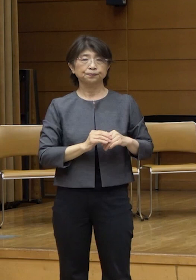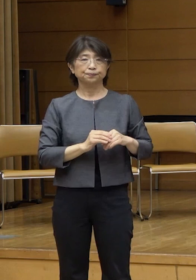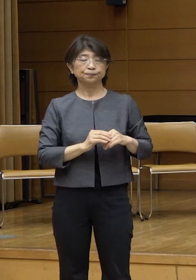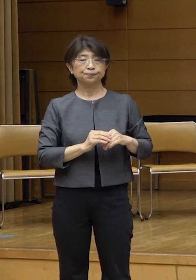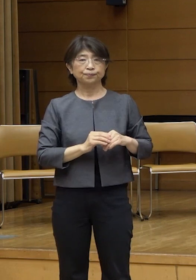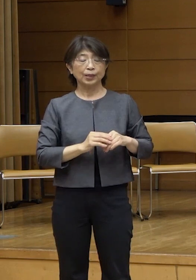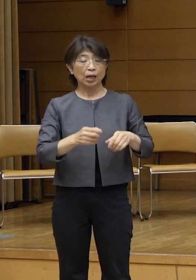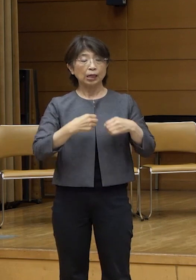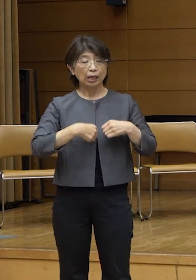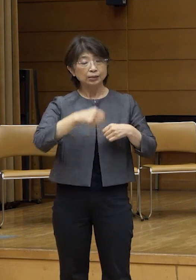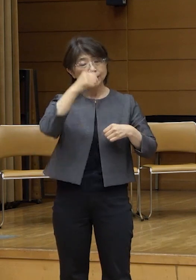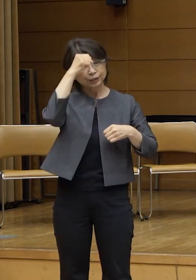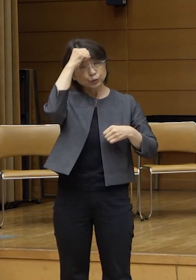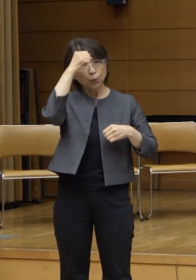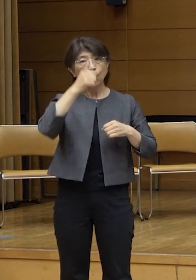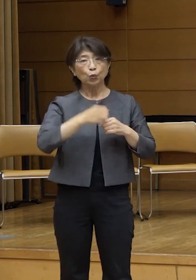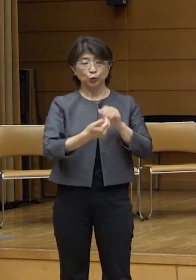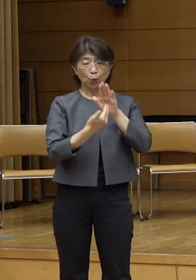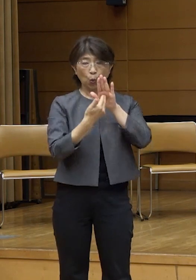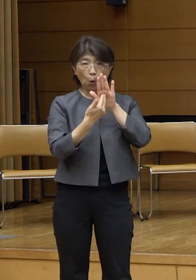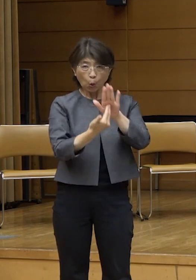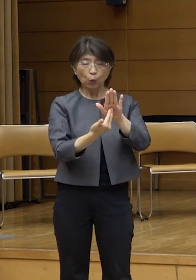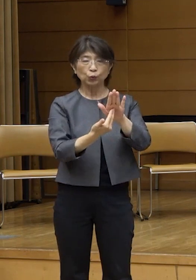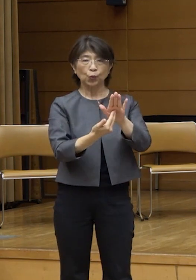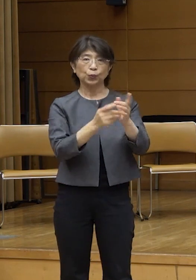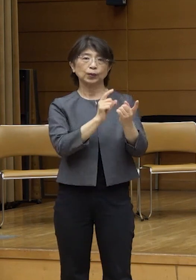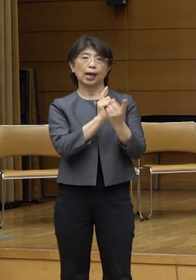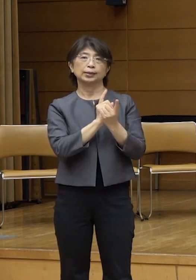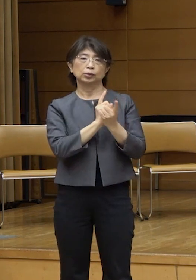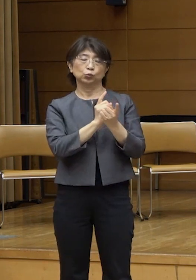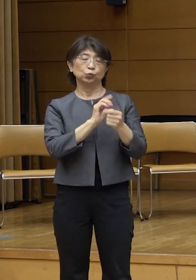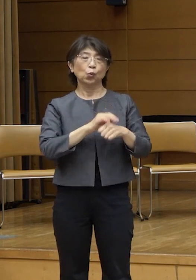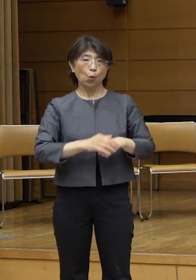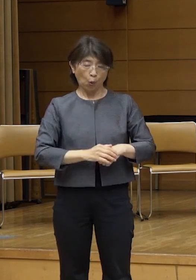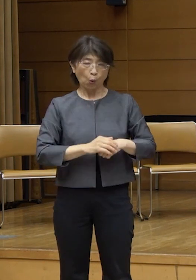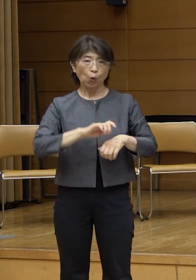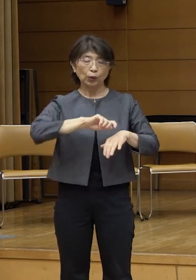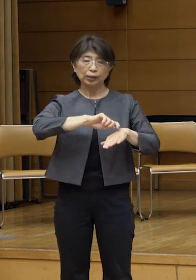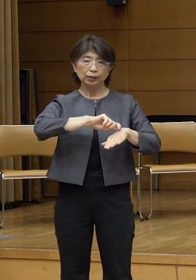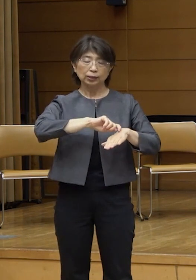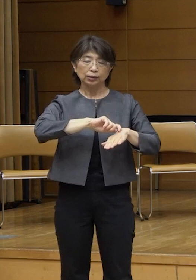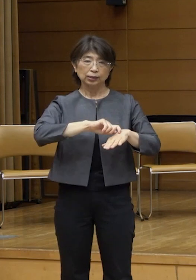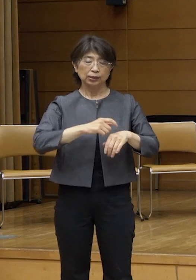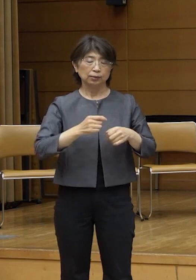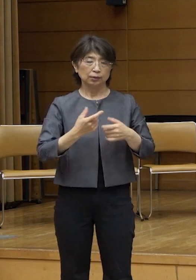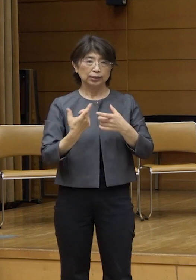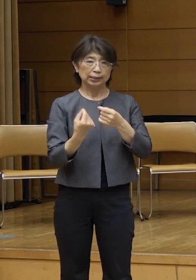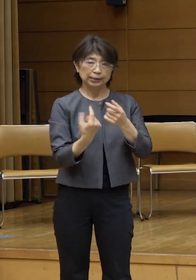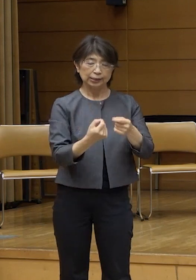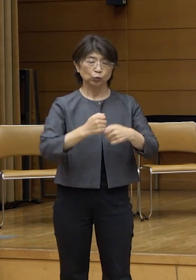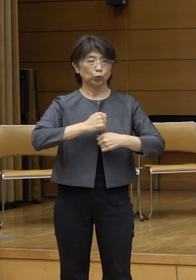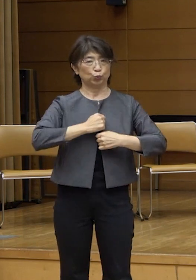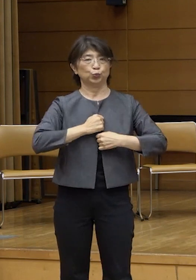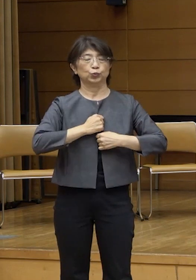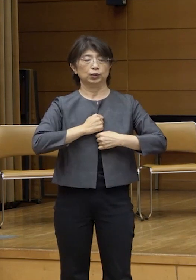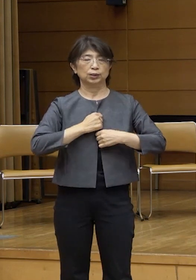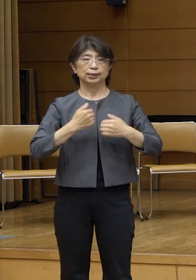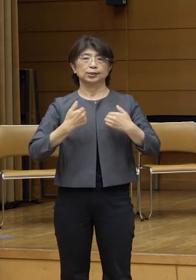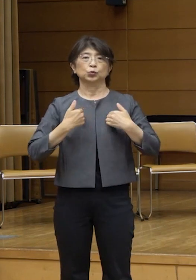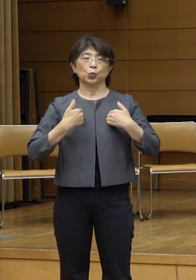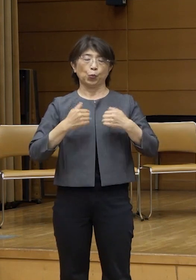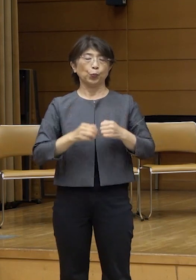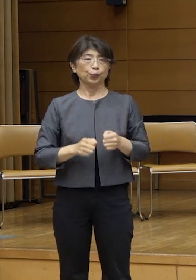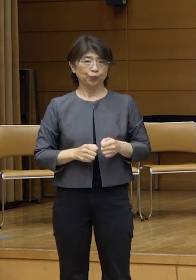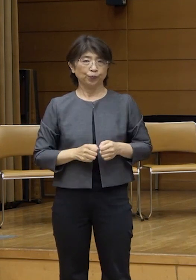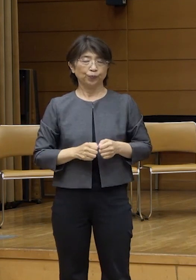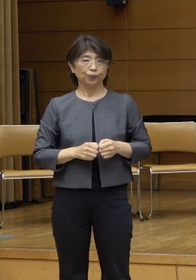染症の対策を強化するというか、なんかものすごく強く聞こえますけれども、一定の感染症の対策というのを、